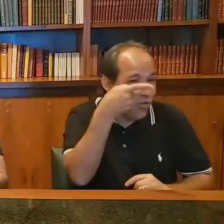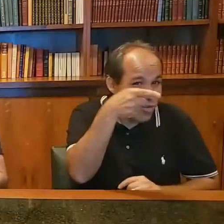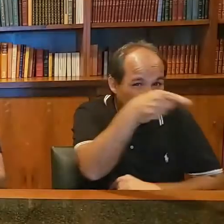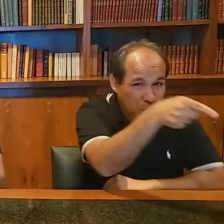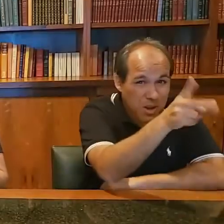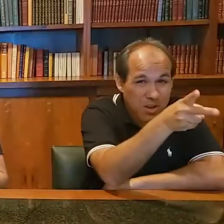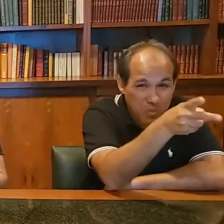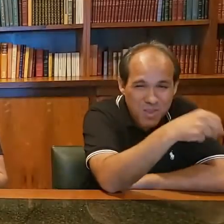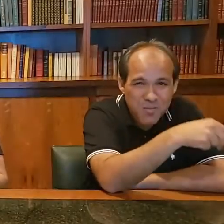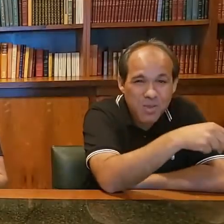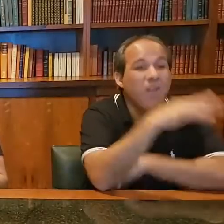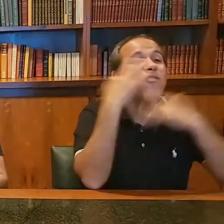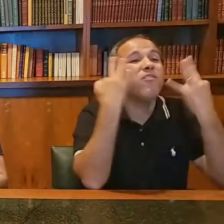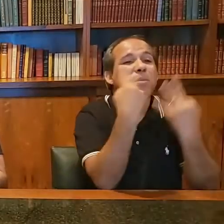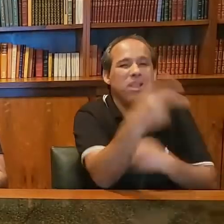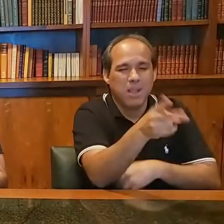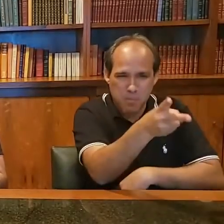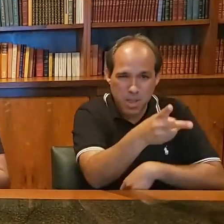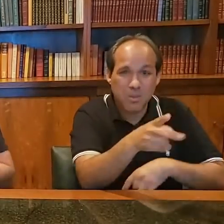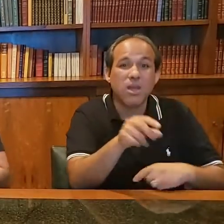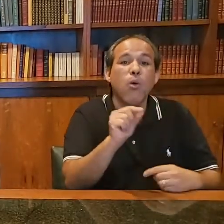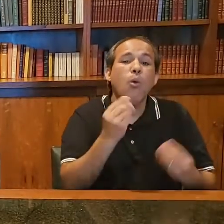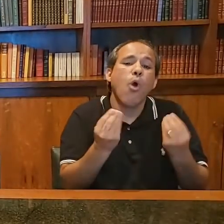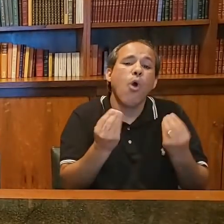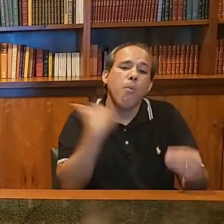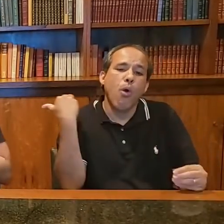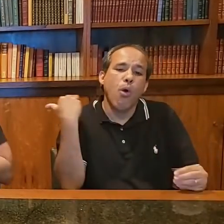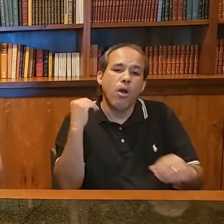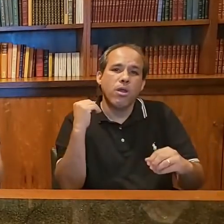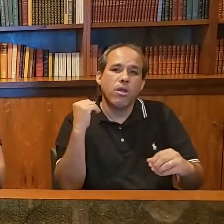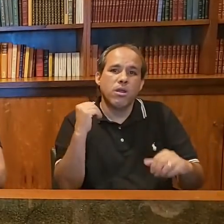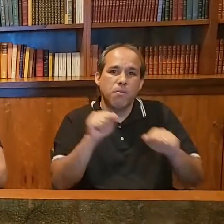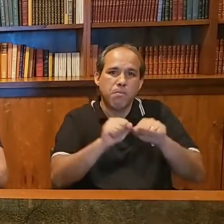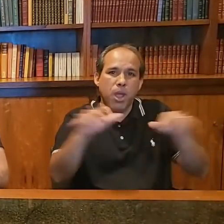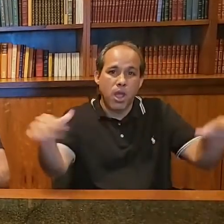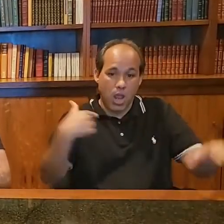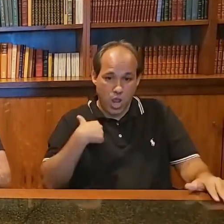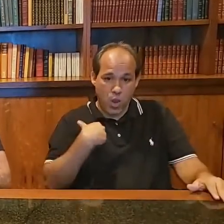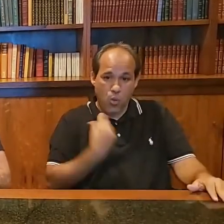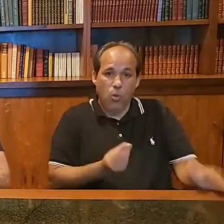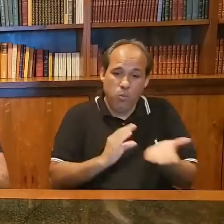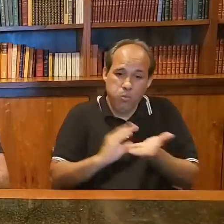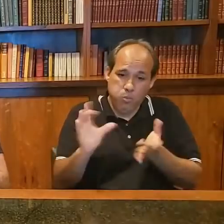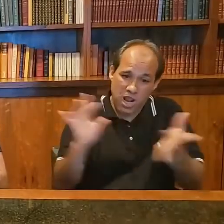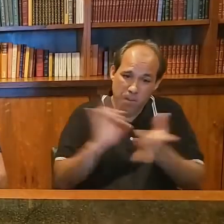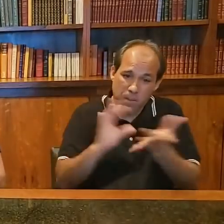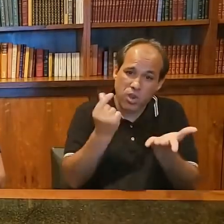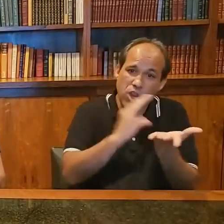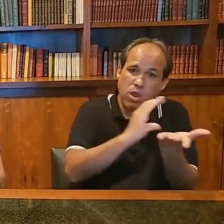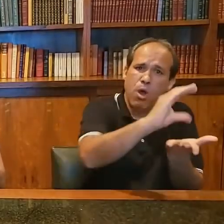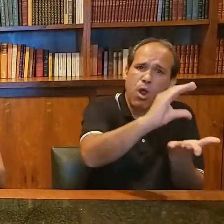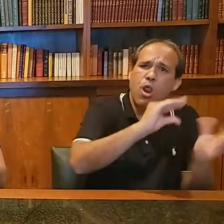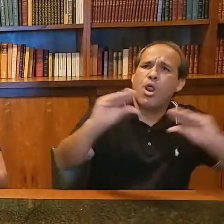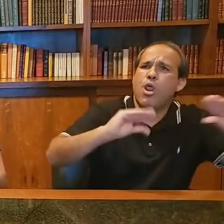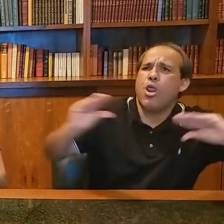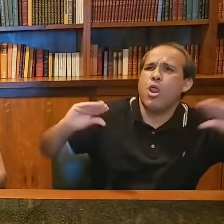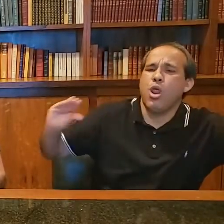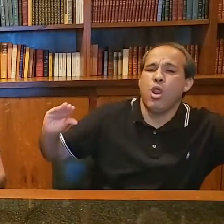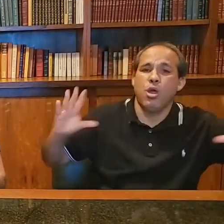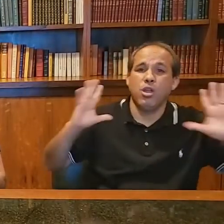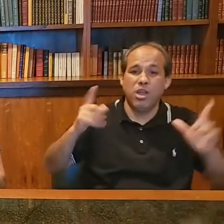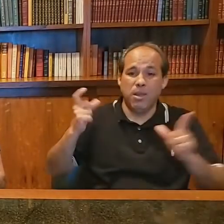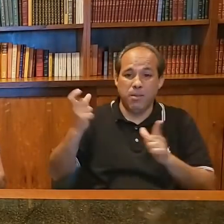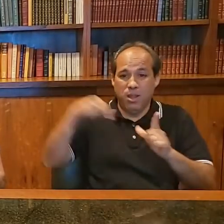gente numa pandemia, quem mata, não é quem manda dinheiro, no caso, eu. Tá? Nós gastamos, né, nos